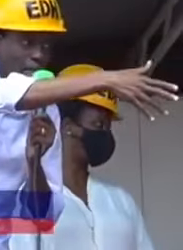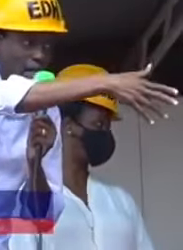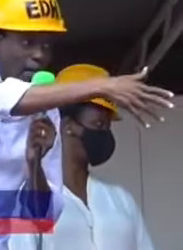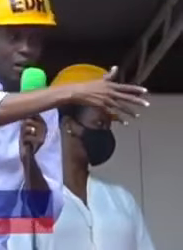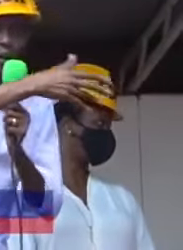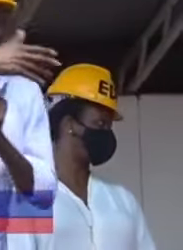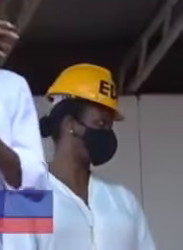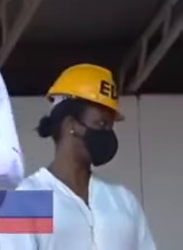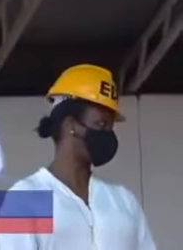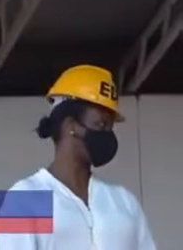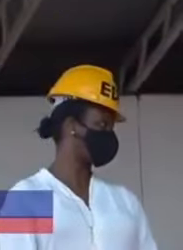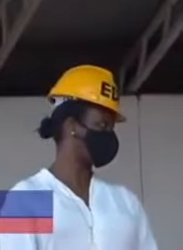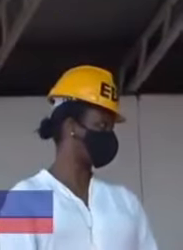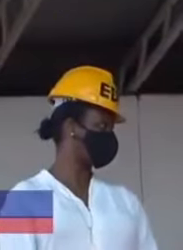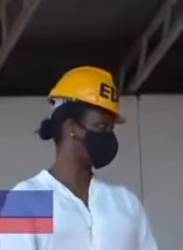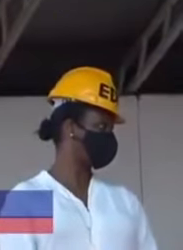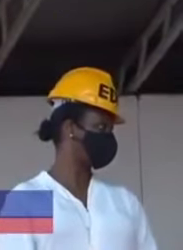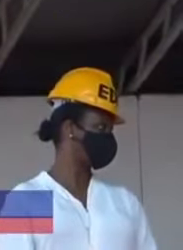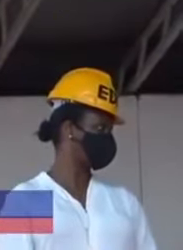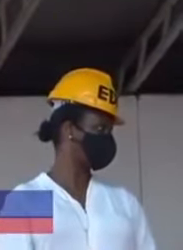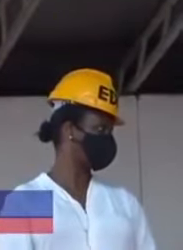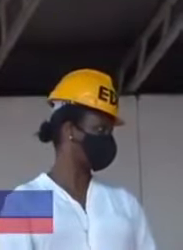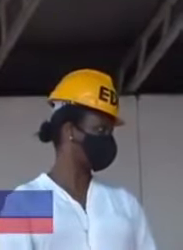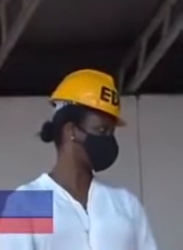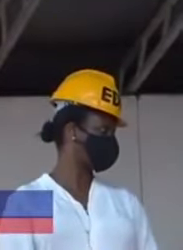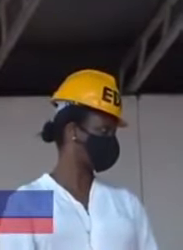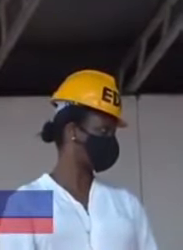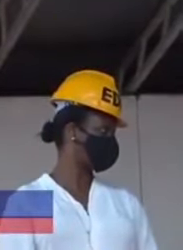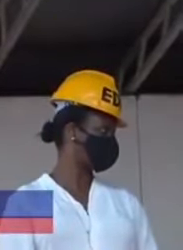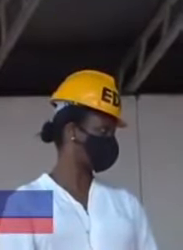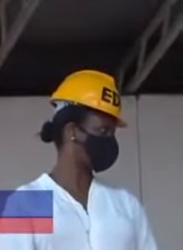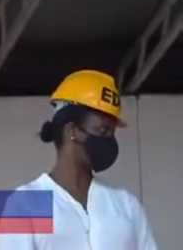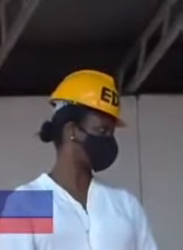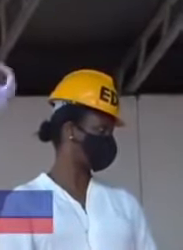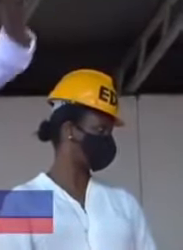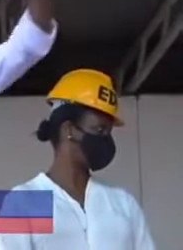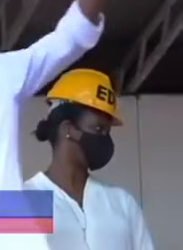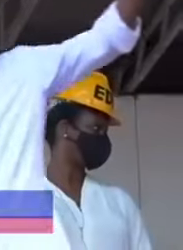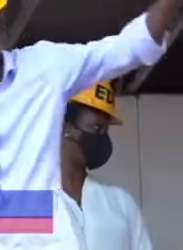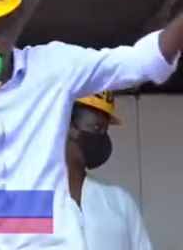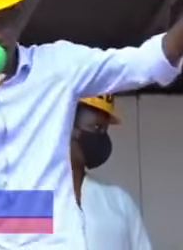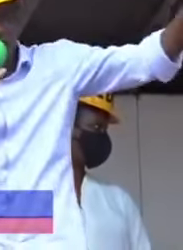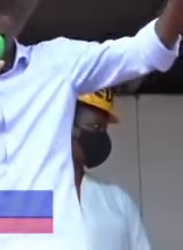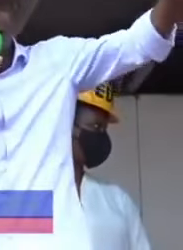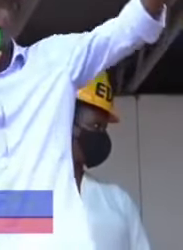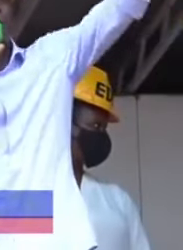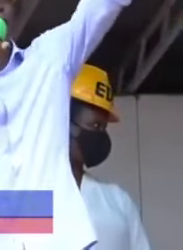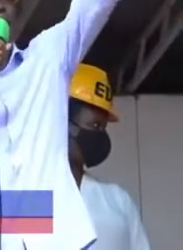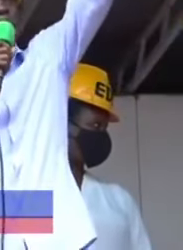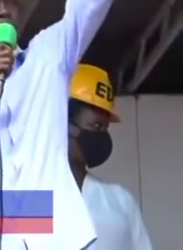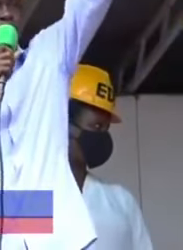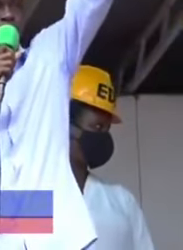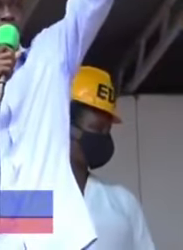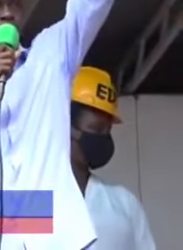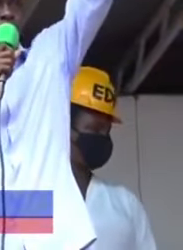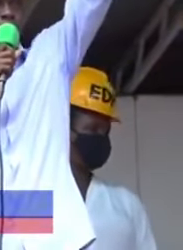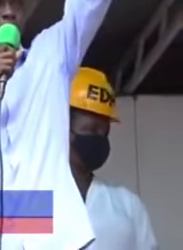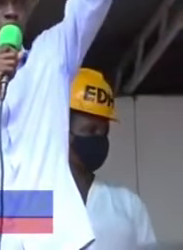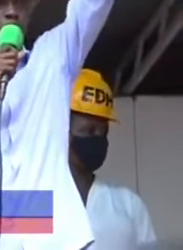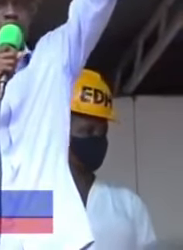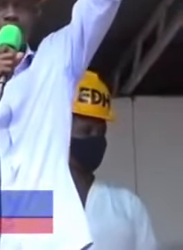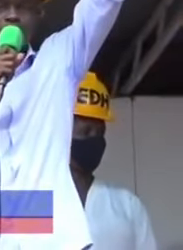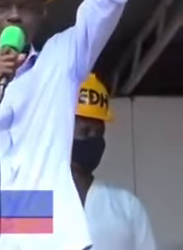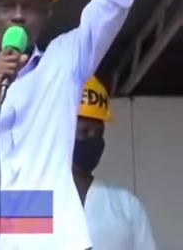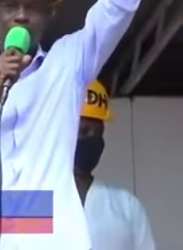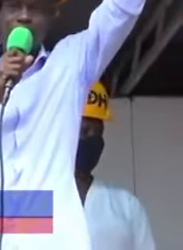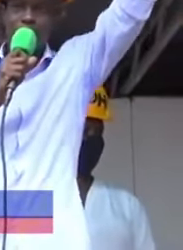pour le cyclone pour arriver à l'aéroport. Route côté papa, non. Papa me défend.